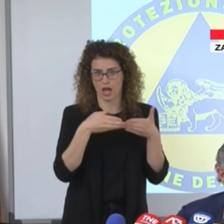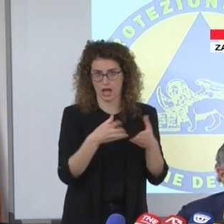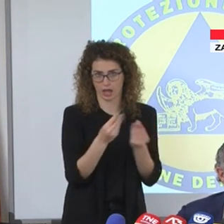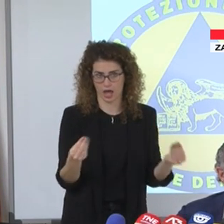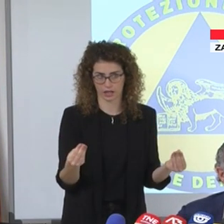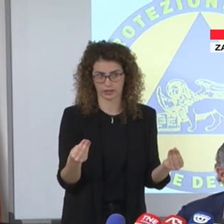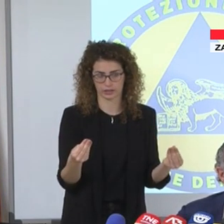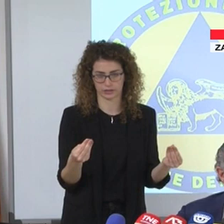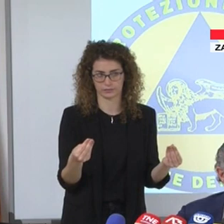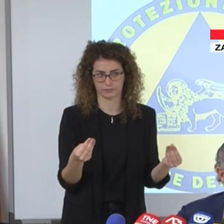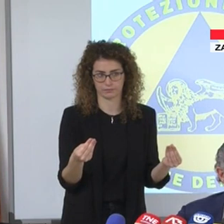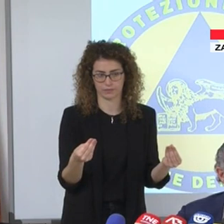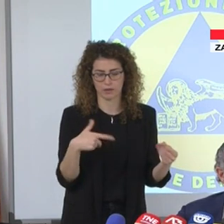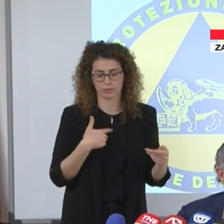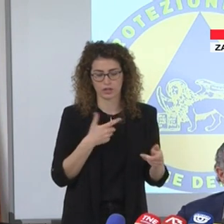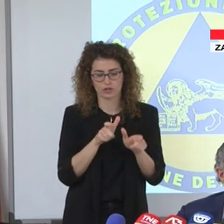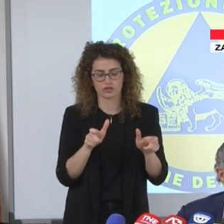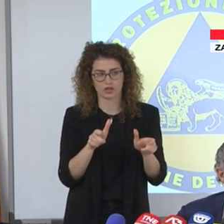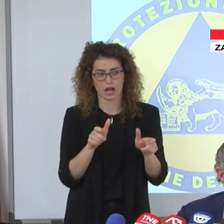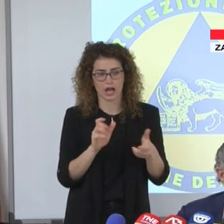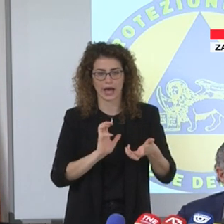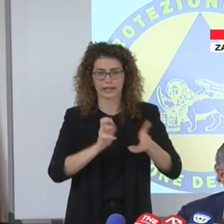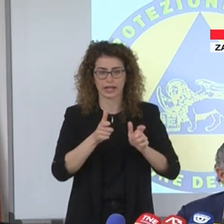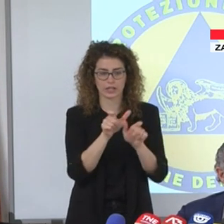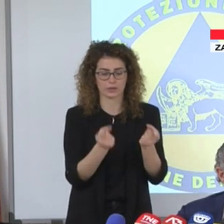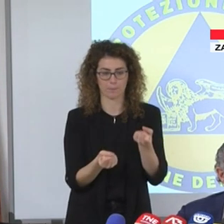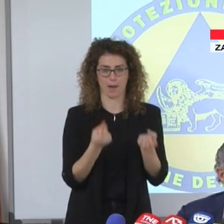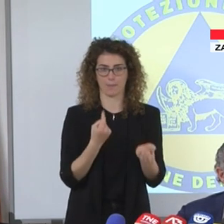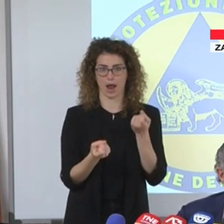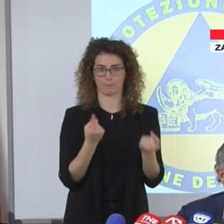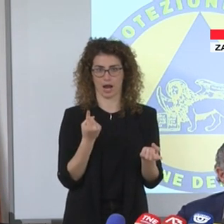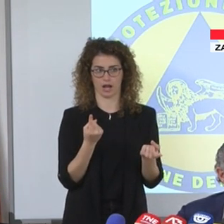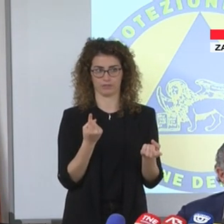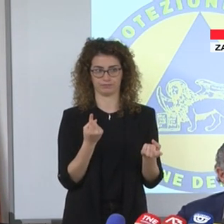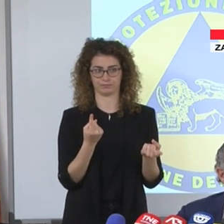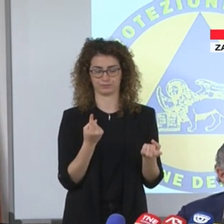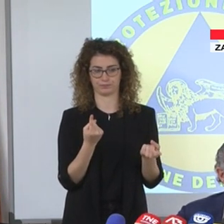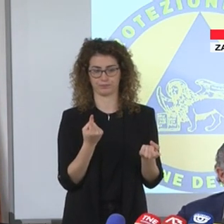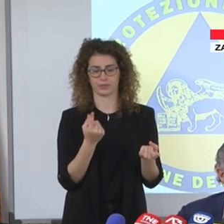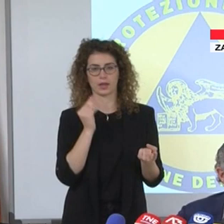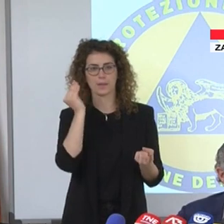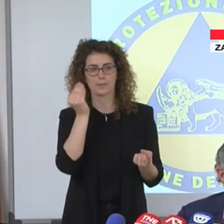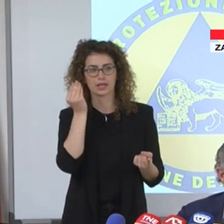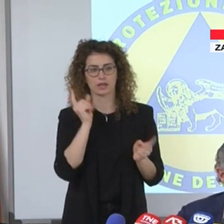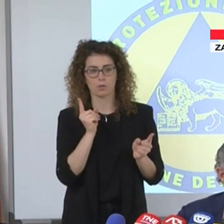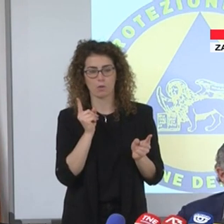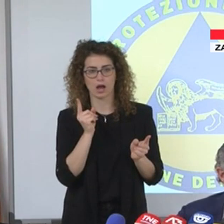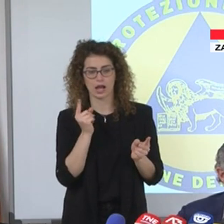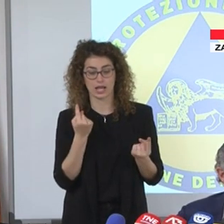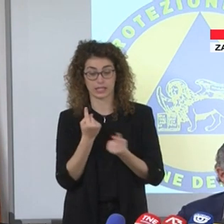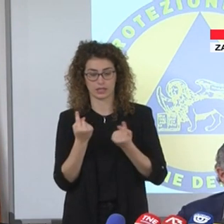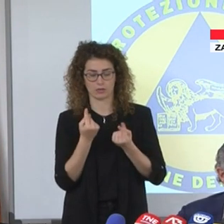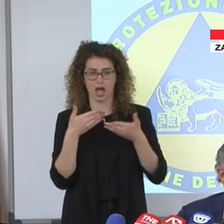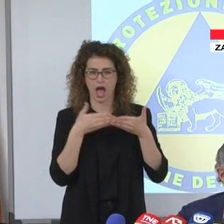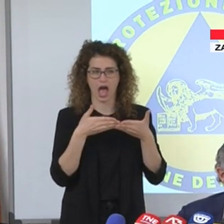state delle reazioni piuttosto vivaci. Si teme che si tratti di un fenomeno incontrollabile